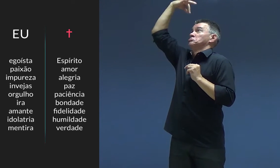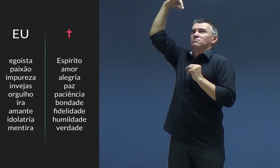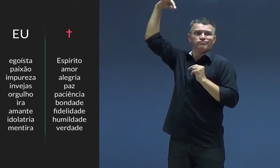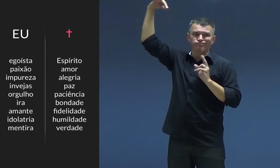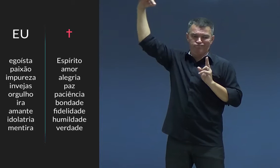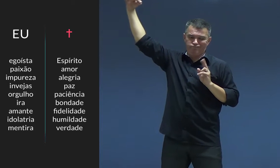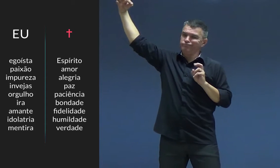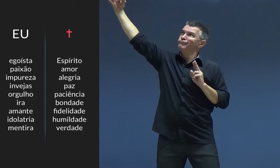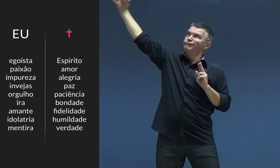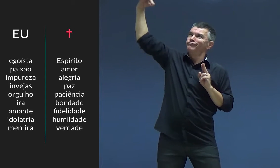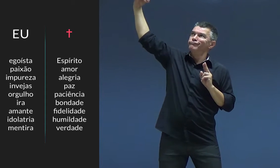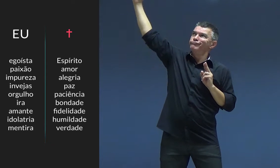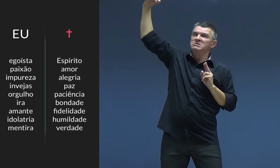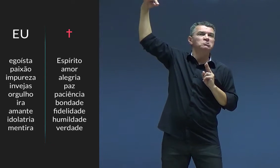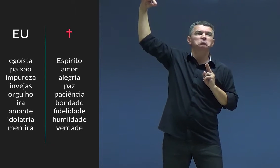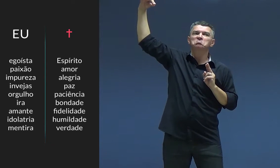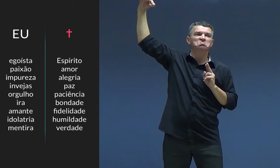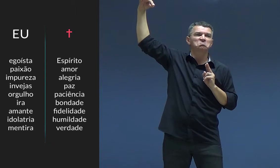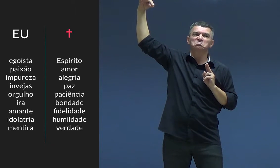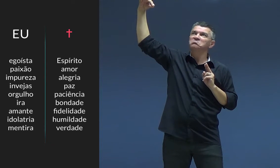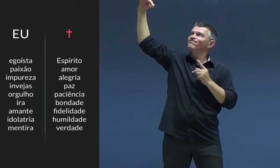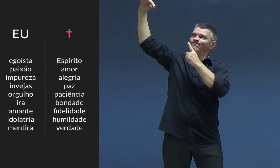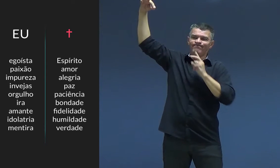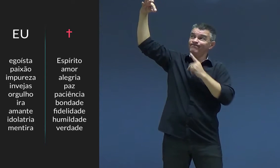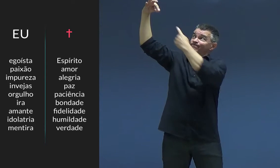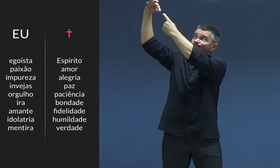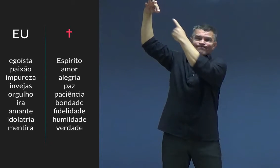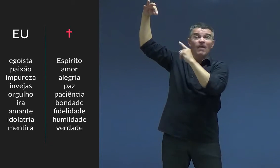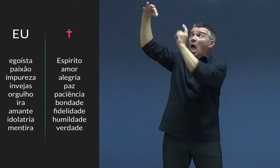Jesus vem, Espírito vem, o eu, mas ele não consegue entrar porque o eu está ali.